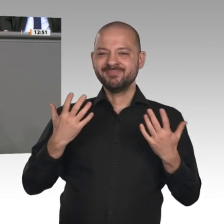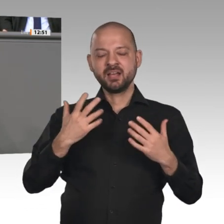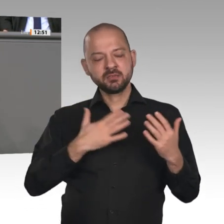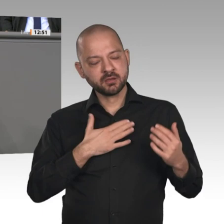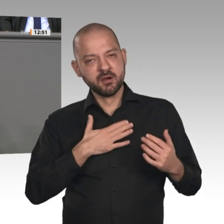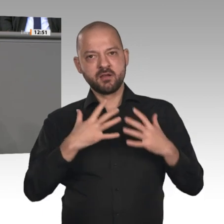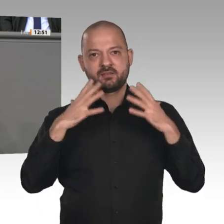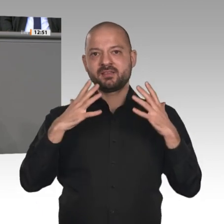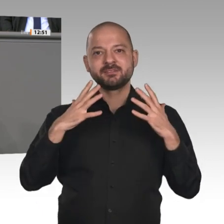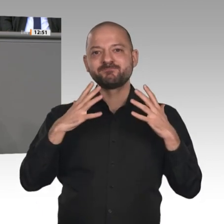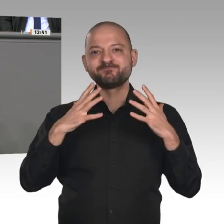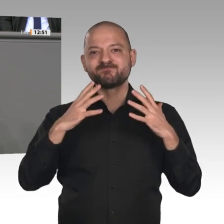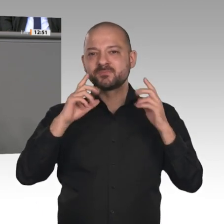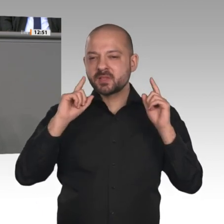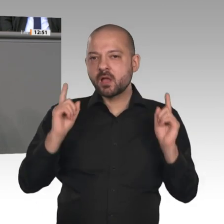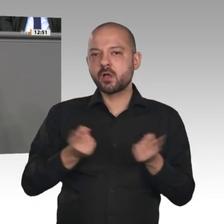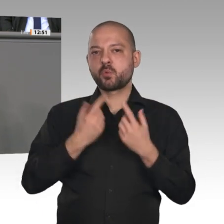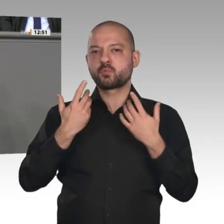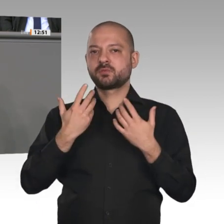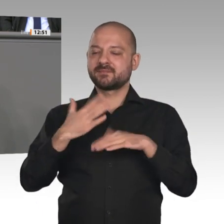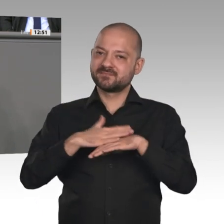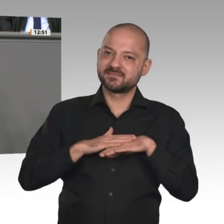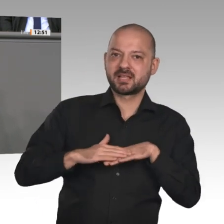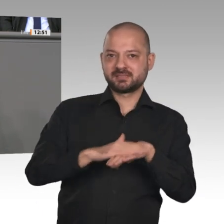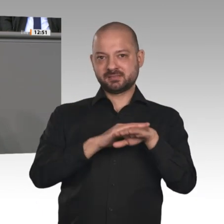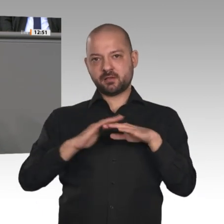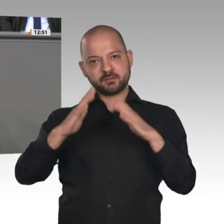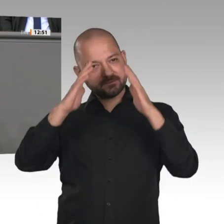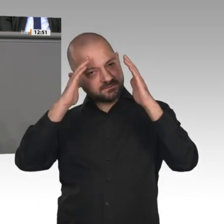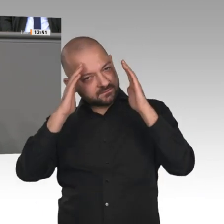des Vertrauens in uns, den wir gar nicht hoch genug würdigen können.